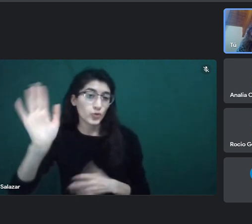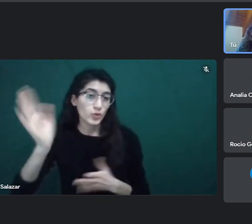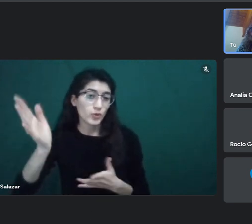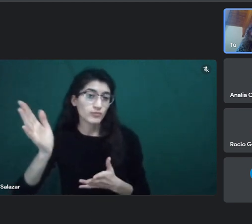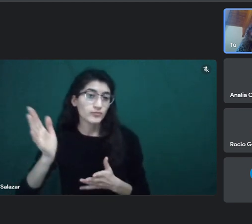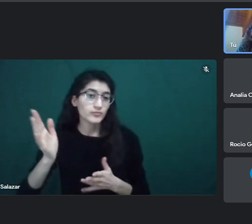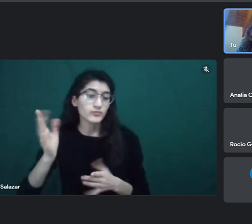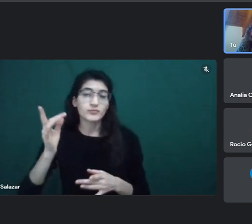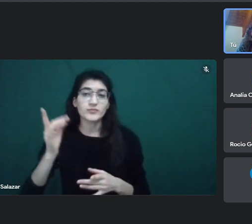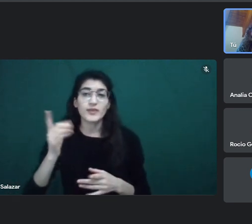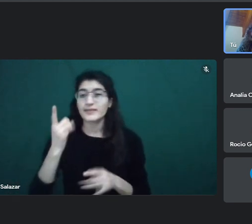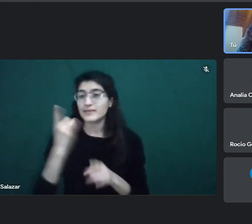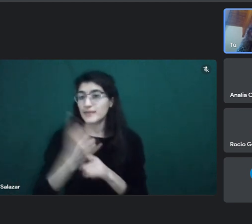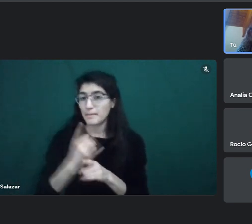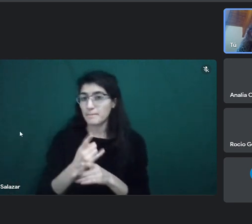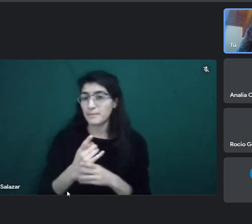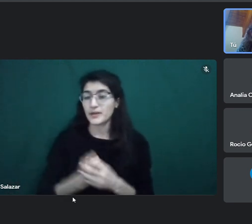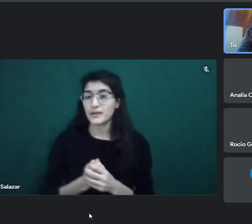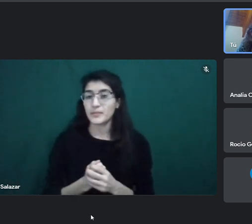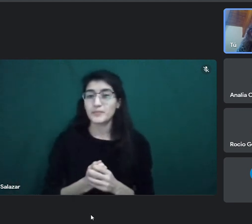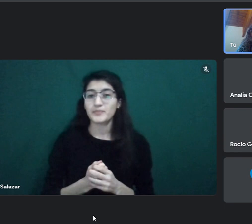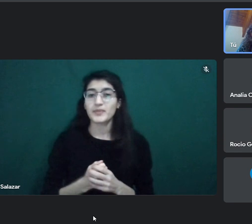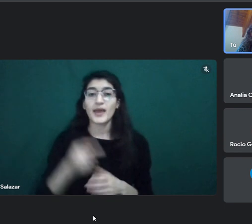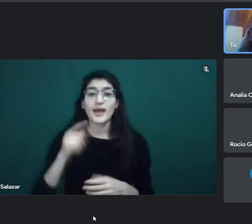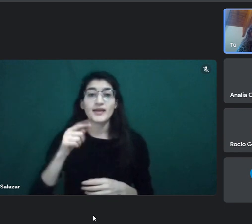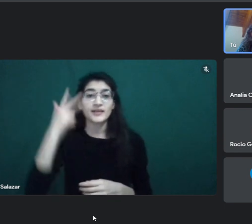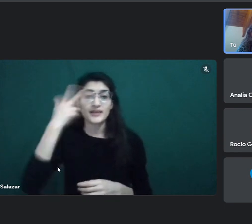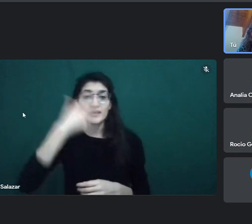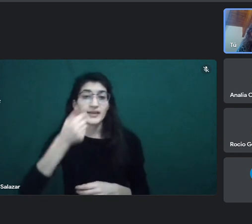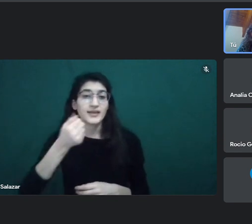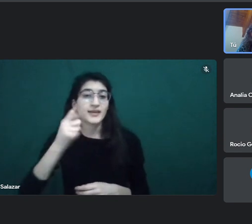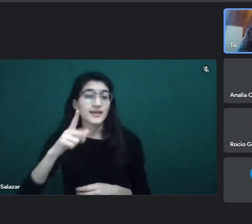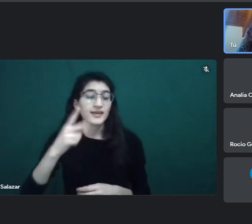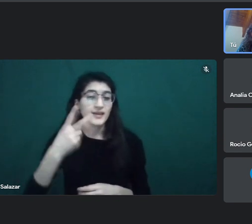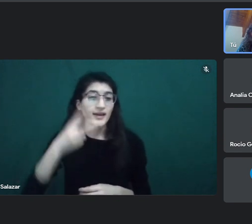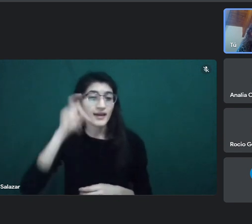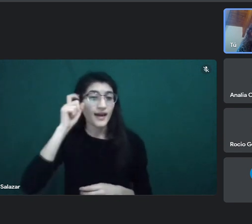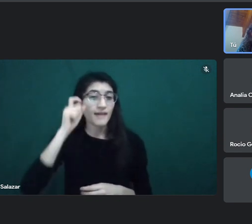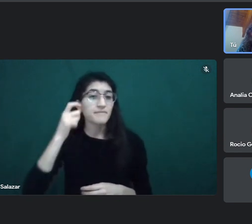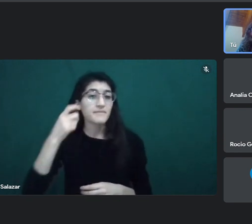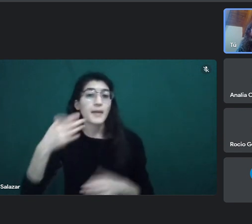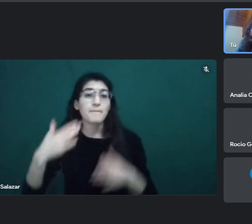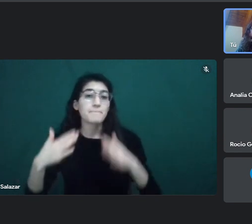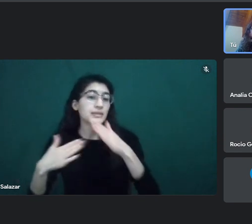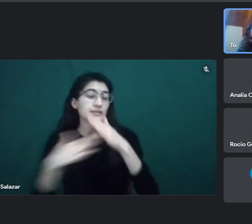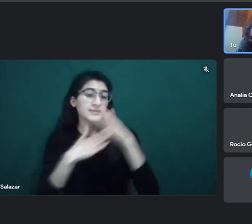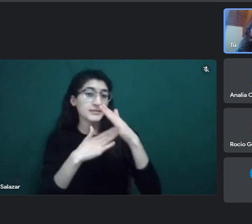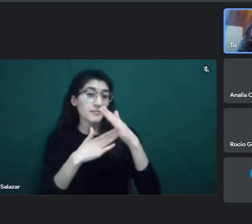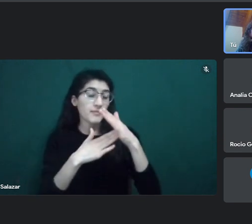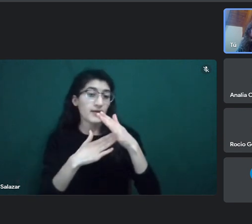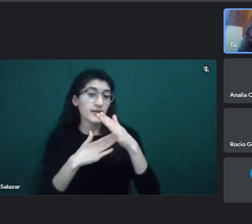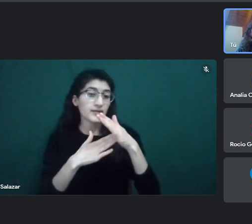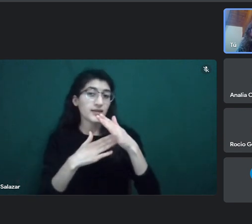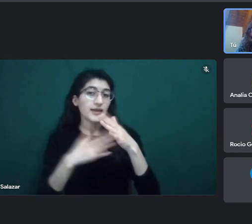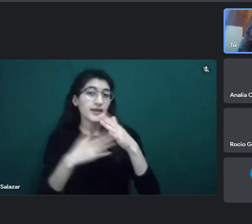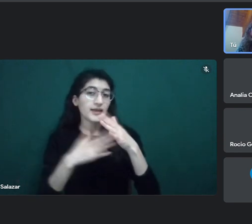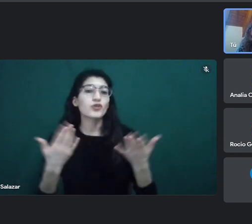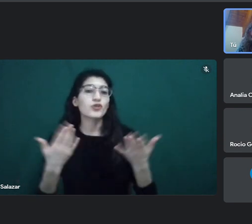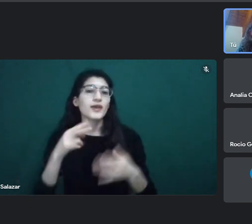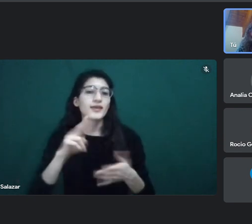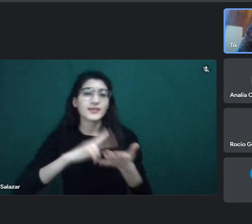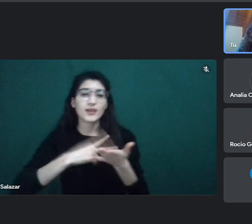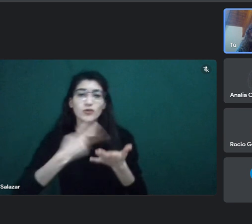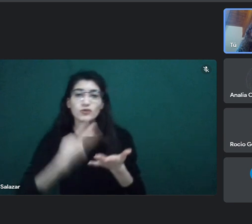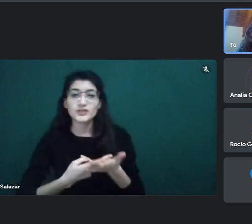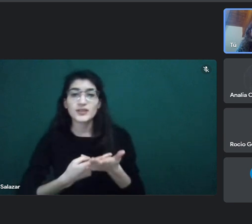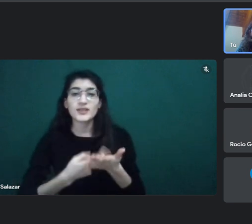que yo voy a tener que have está como verbo principal, entonces se va a traducir tener. Por lo